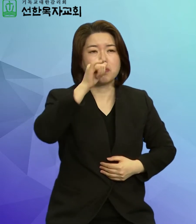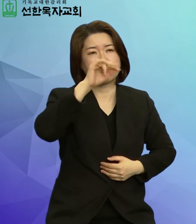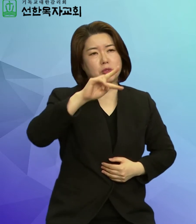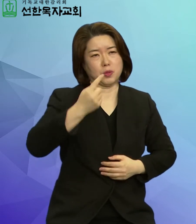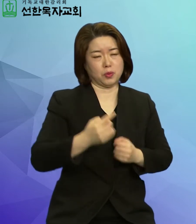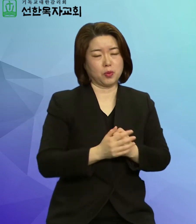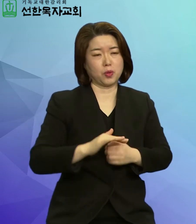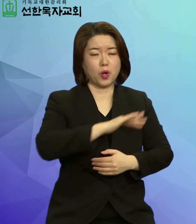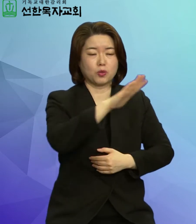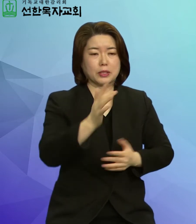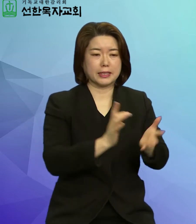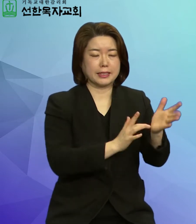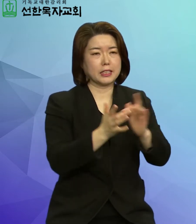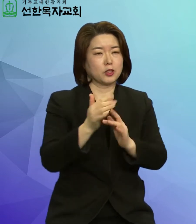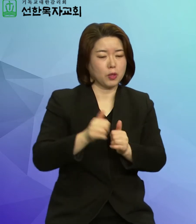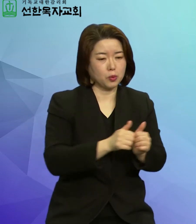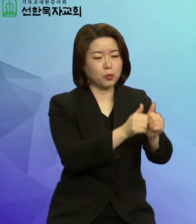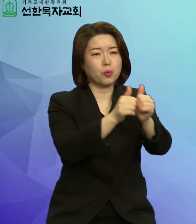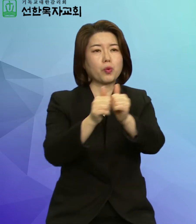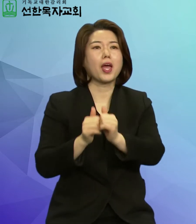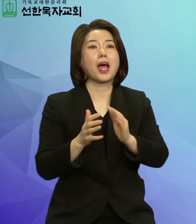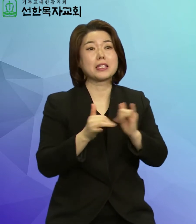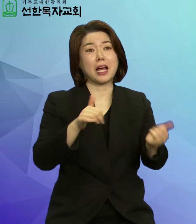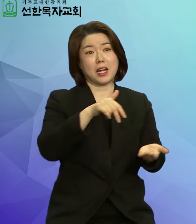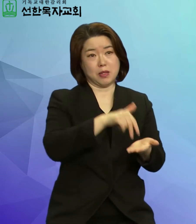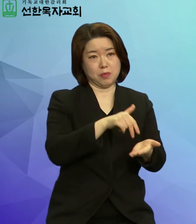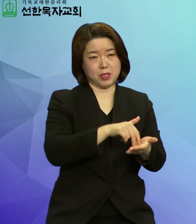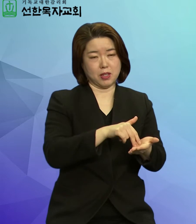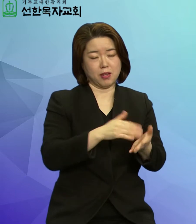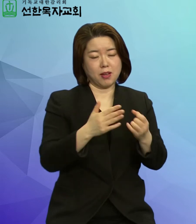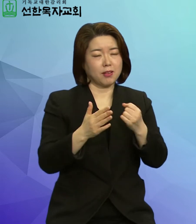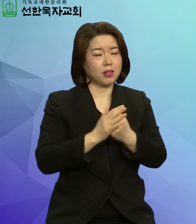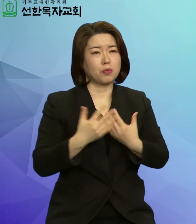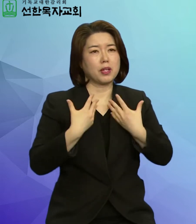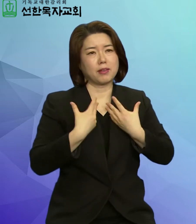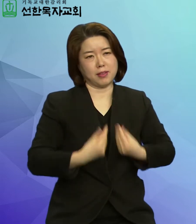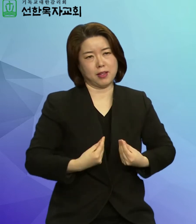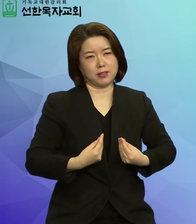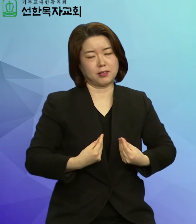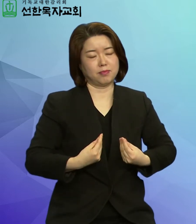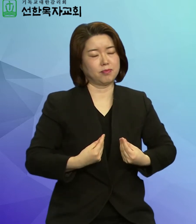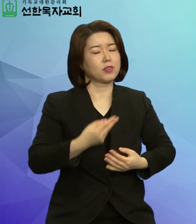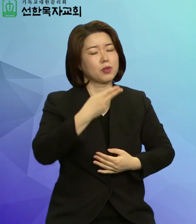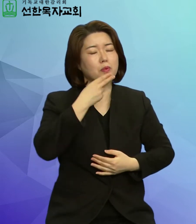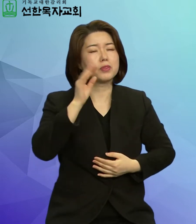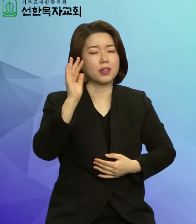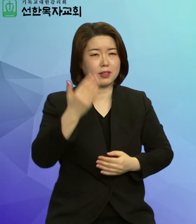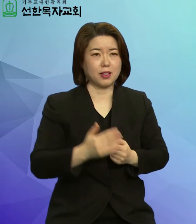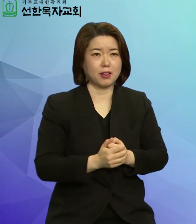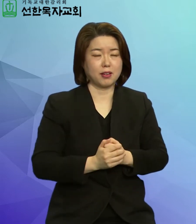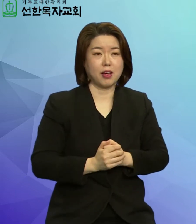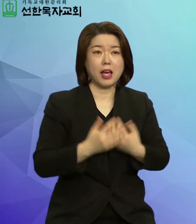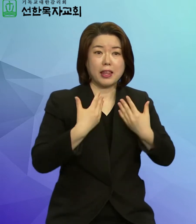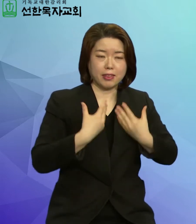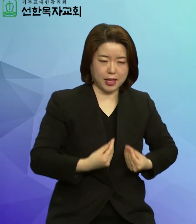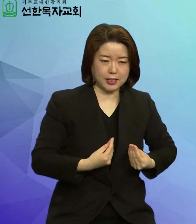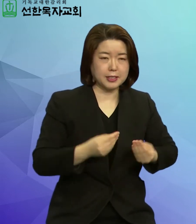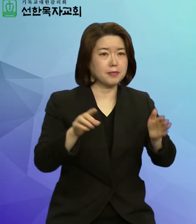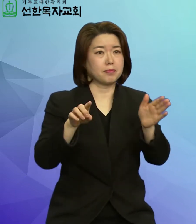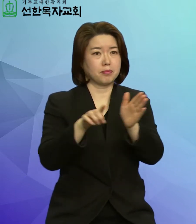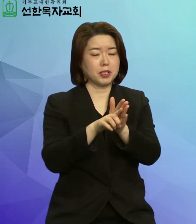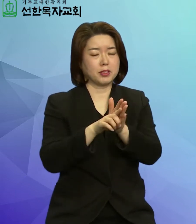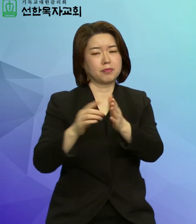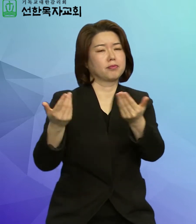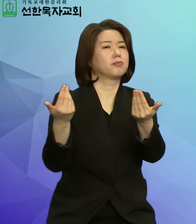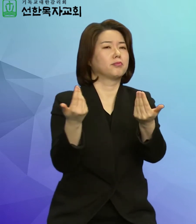일이 있어도 우리는 예수님과 동행하는 사람으로서 낙심하지 않아야 합니다.